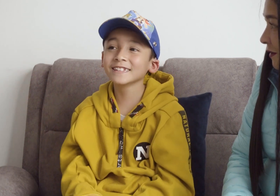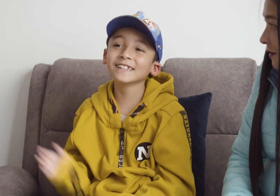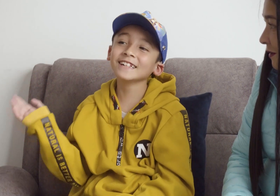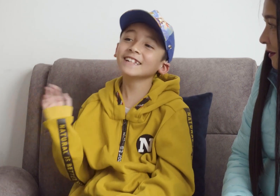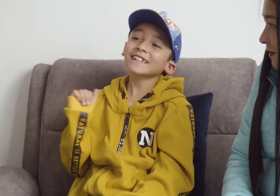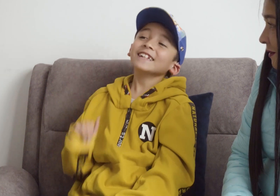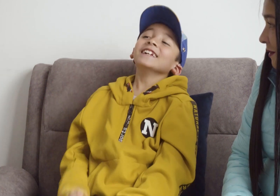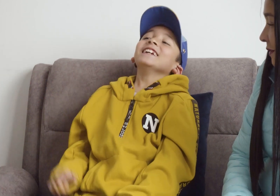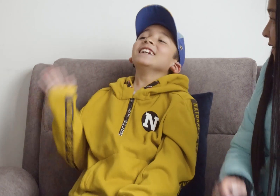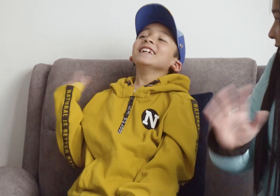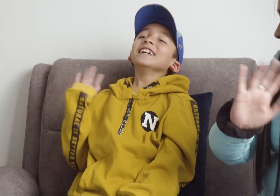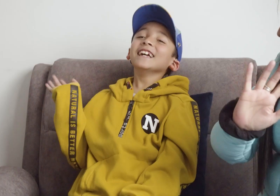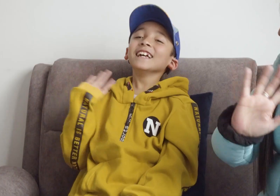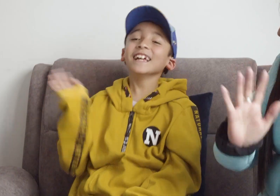¡Vamos! ¡Chao!